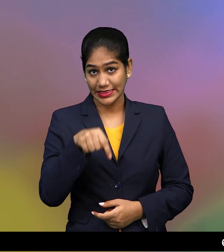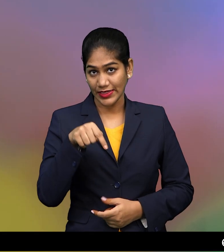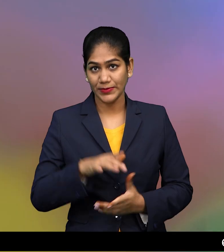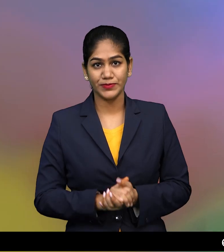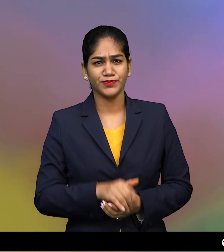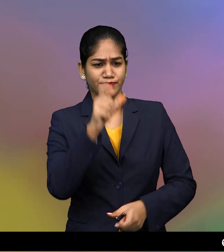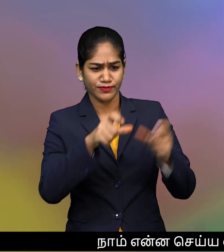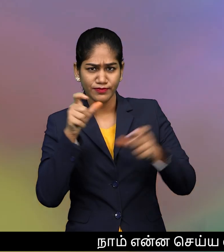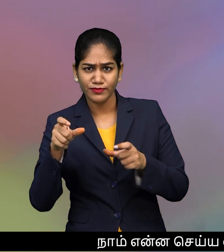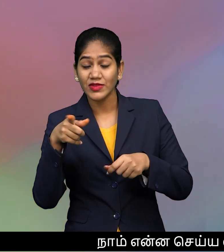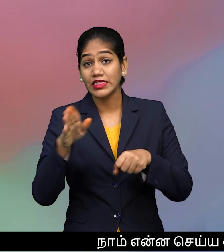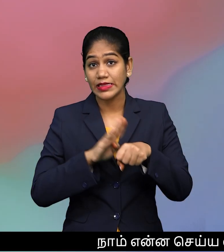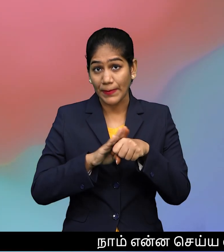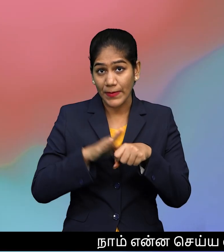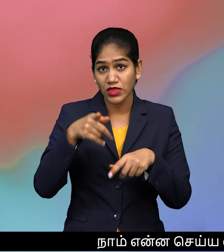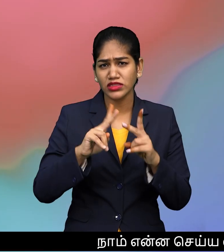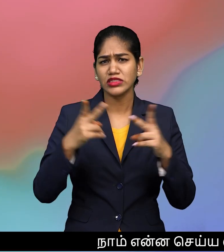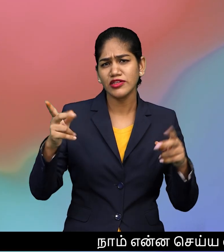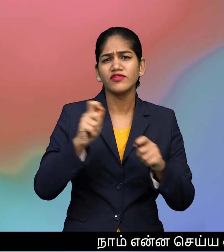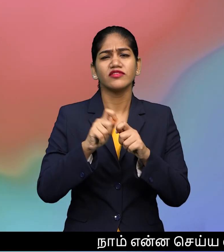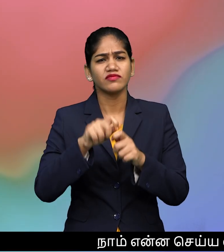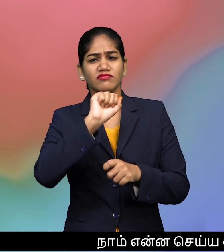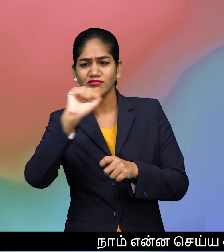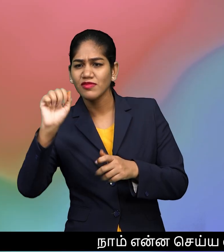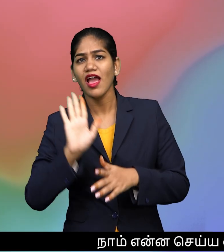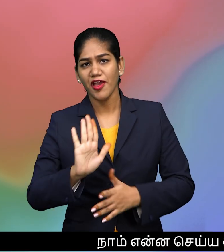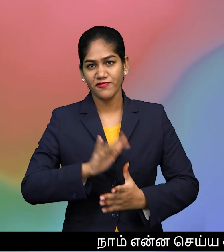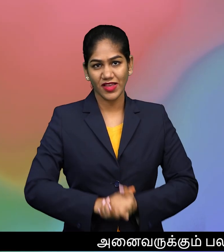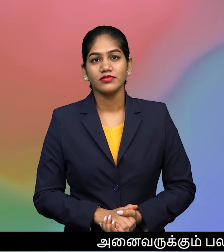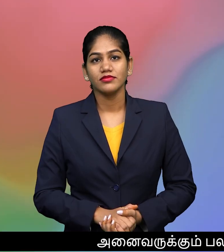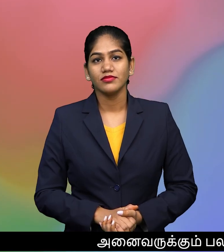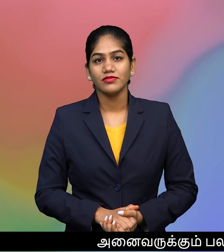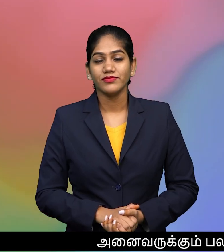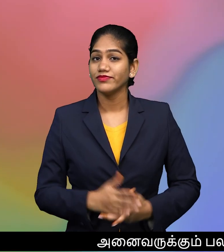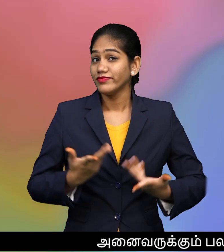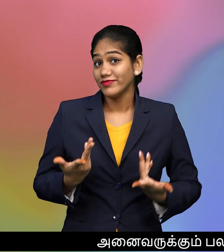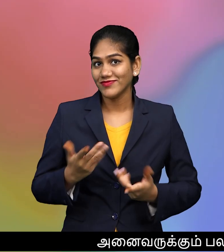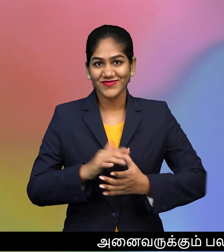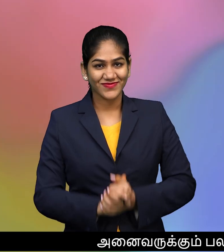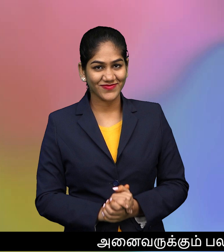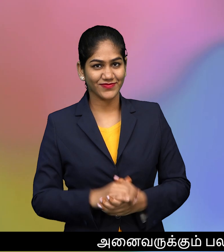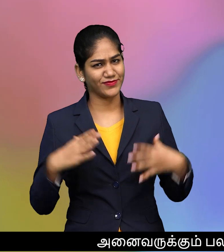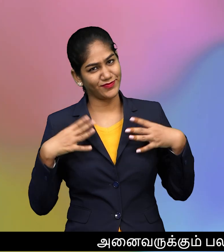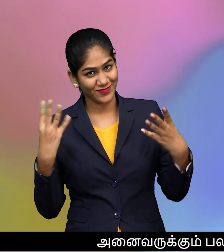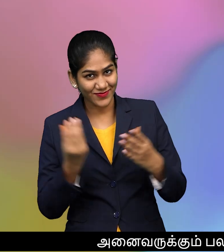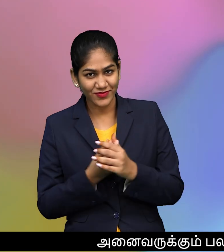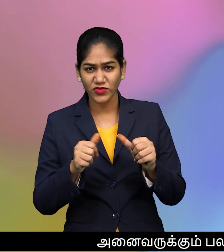எனவே நாம் என்ன செய்ய விரும்புகிறோம் என்பதில் நம் அனைவருக்கும் பல அபிலாஷைகள் உள்ளன.